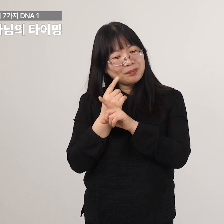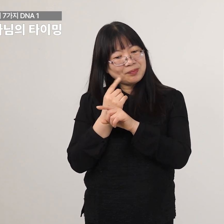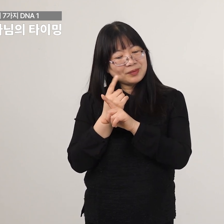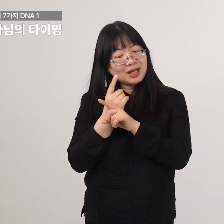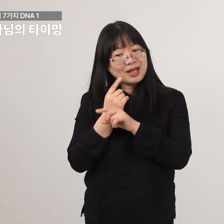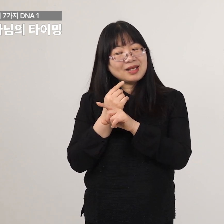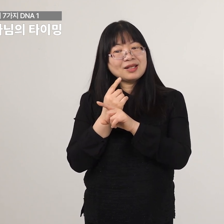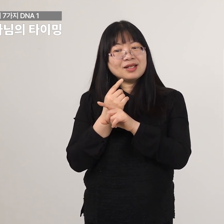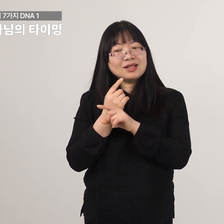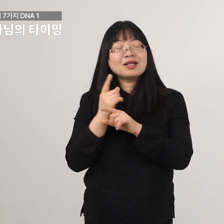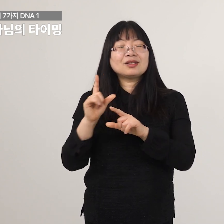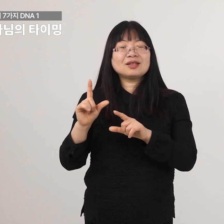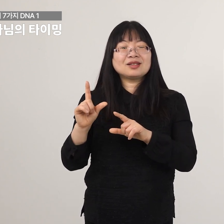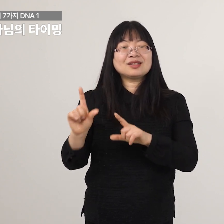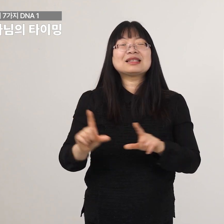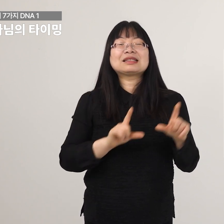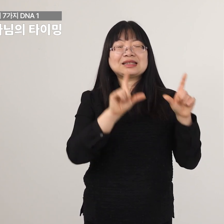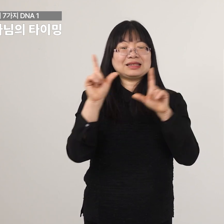벌판에서